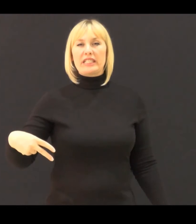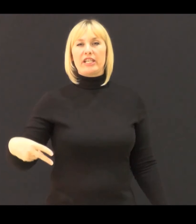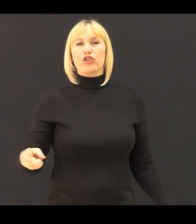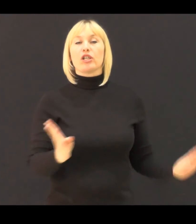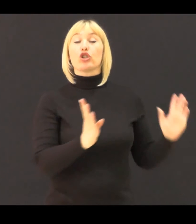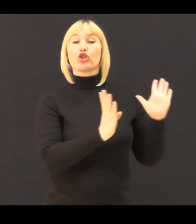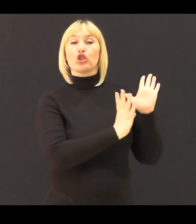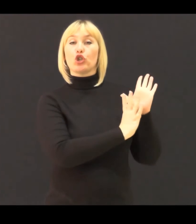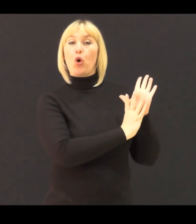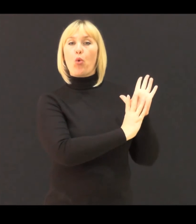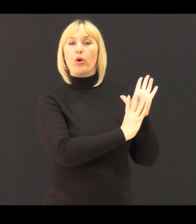Douăzeci și nouă.